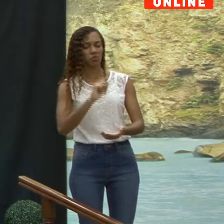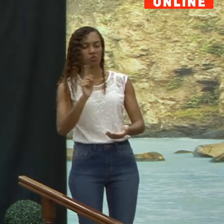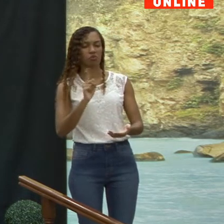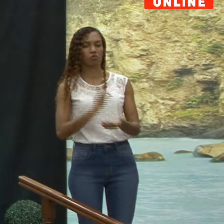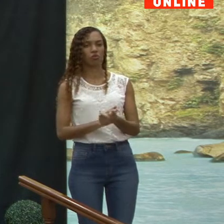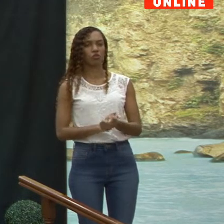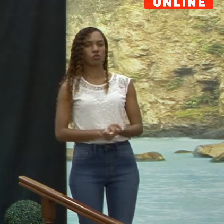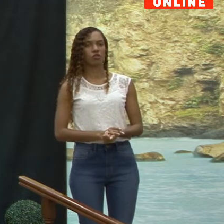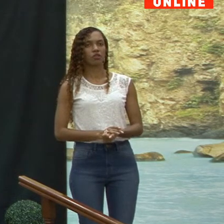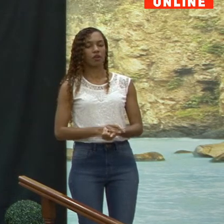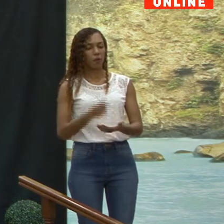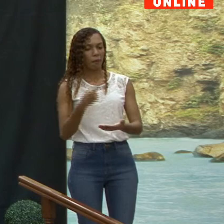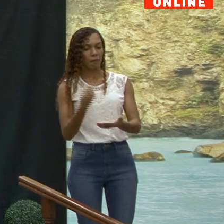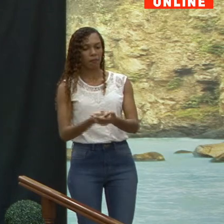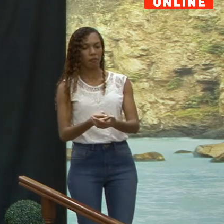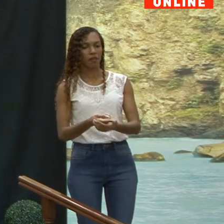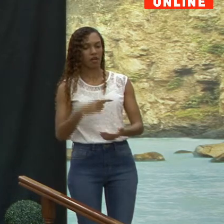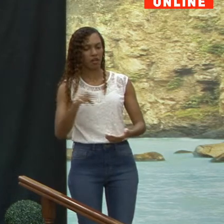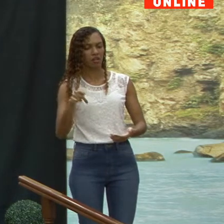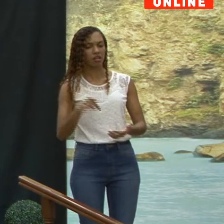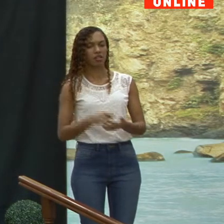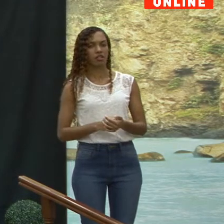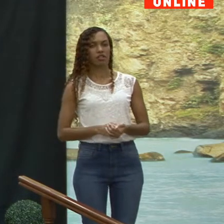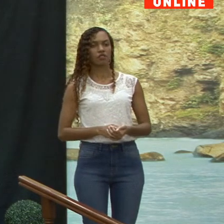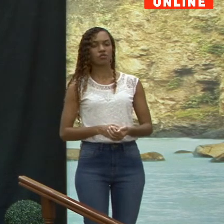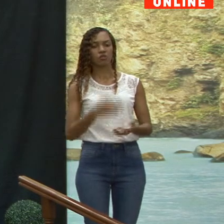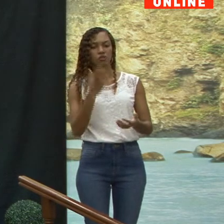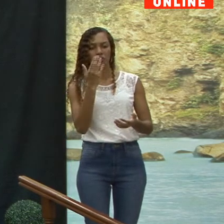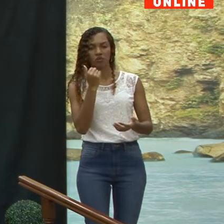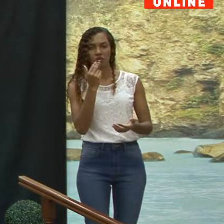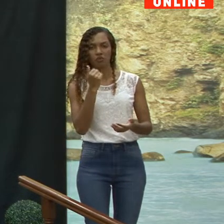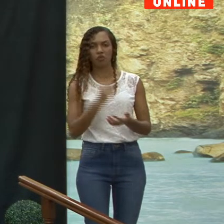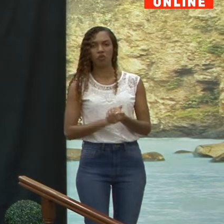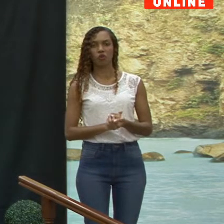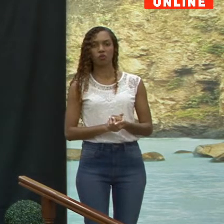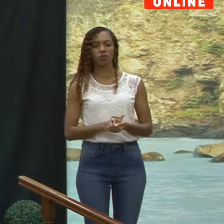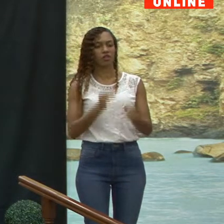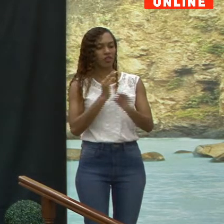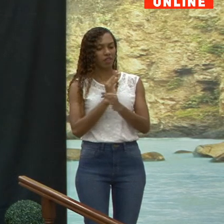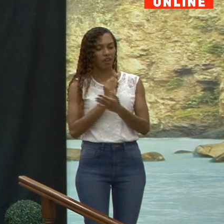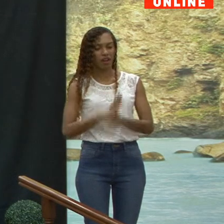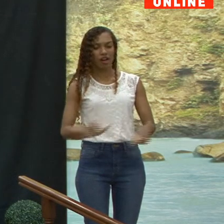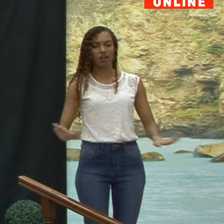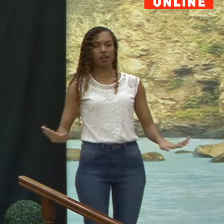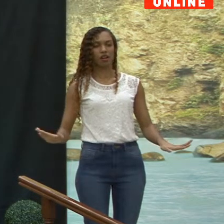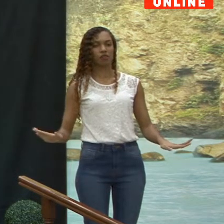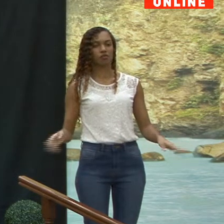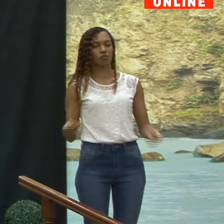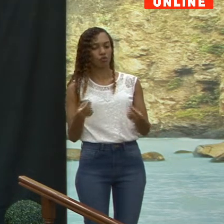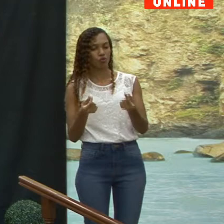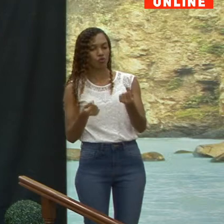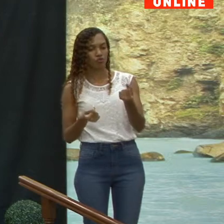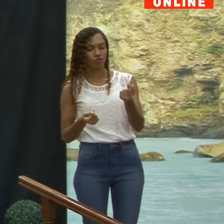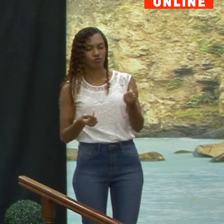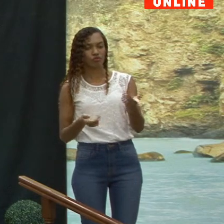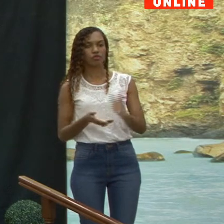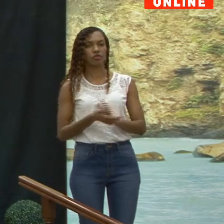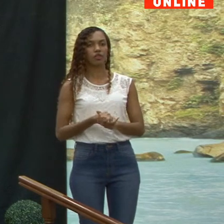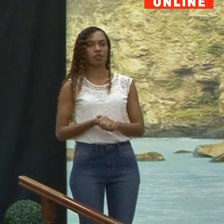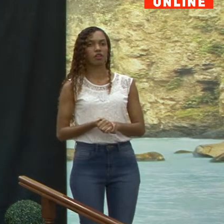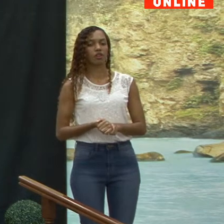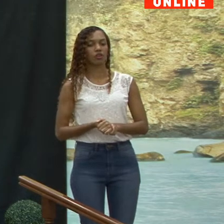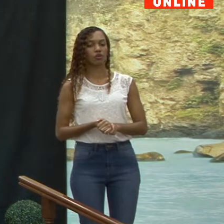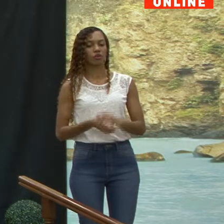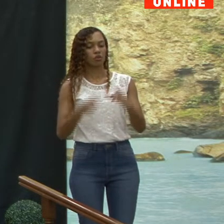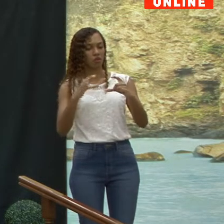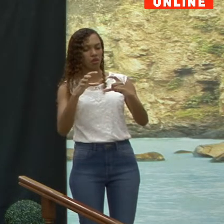ele, alguns estão com fome, acabou todo o dinheiro dele, o banco cortou o crédito dele, ele não tem